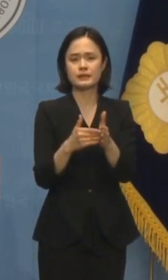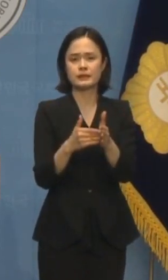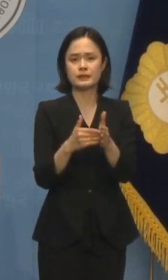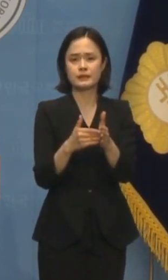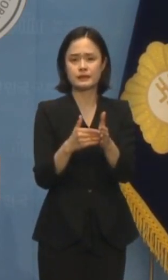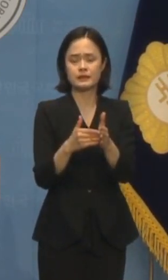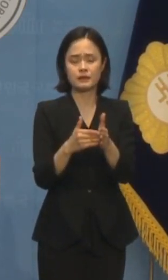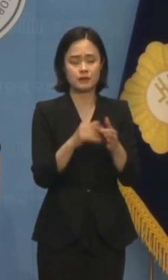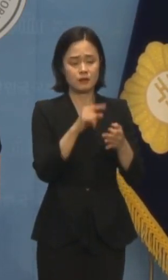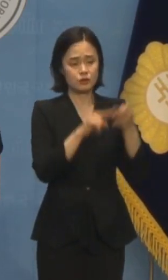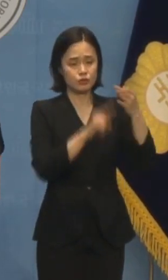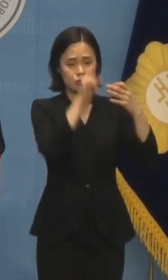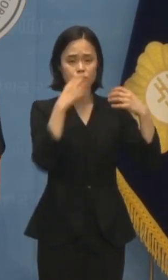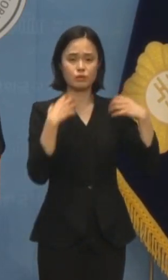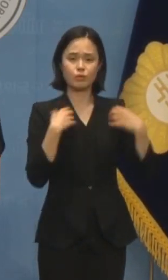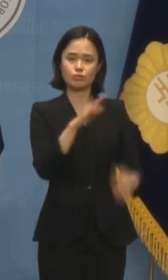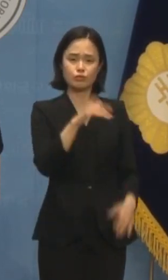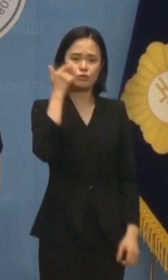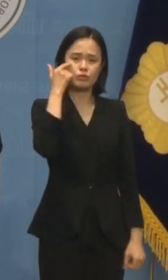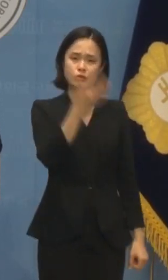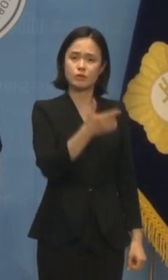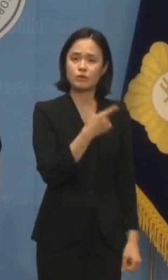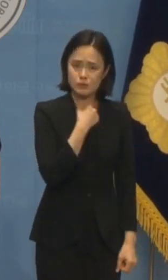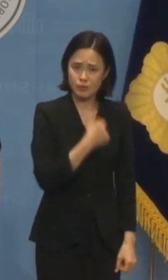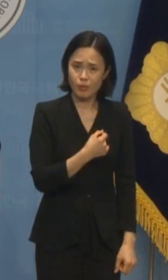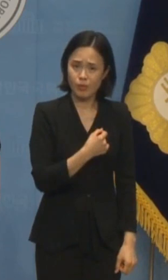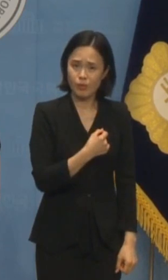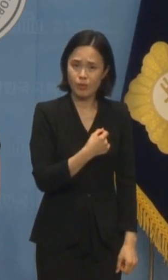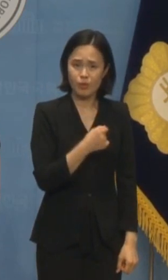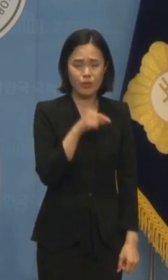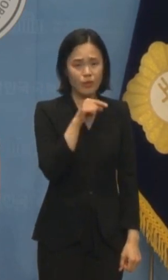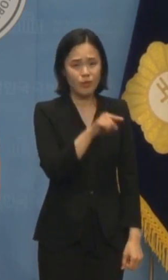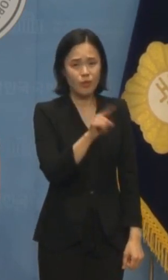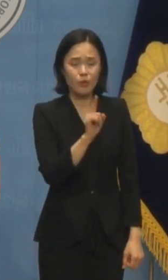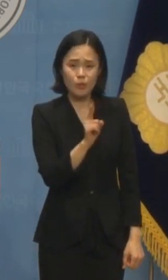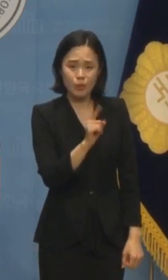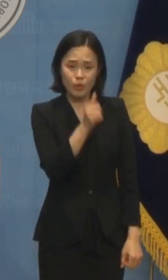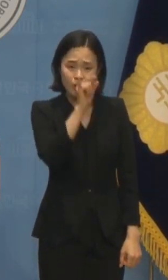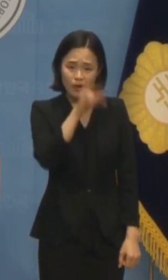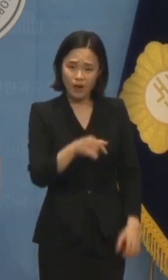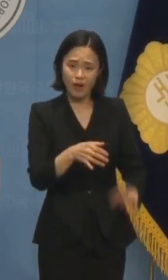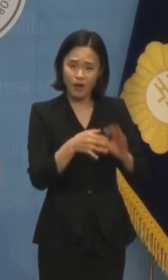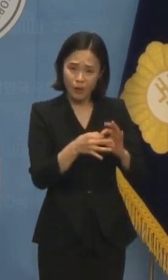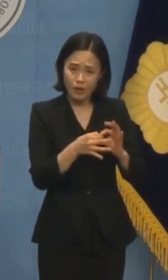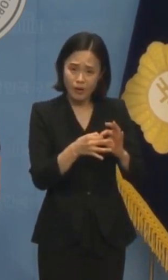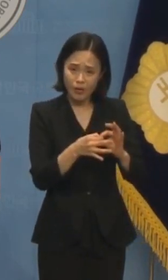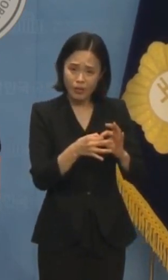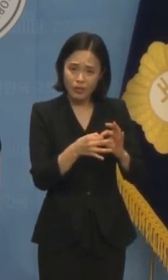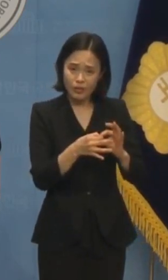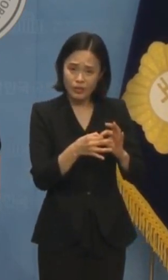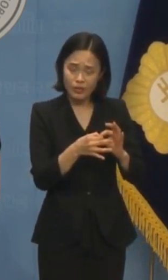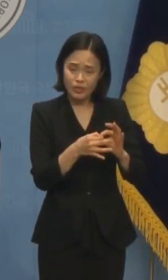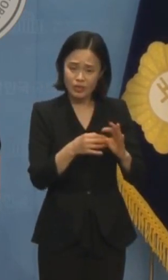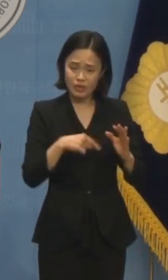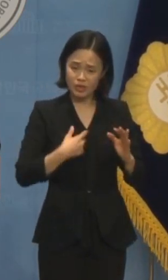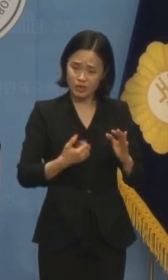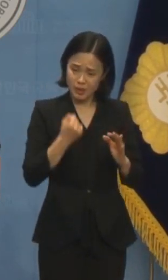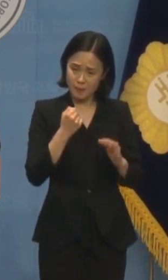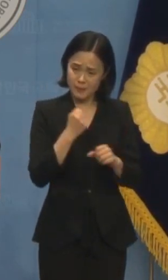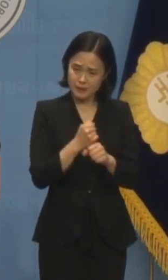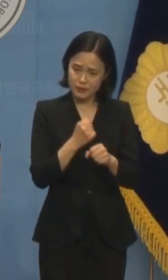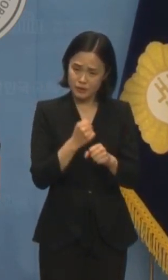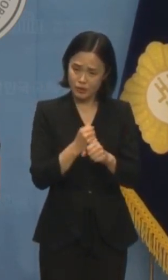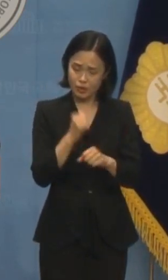윤석열 정부에 묻겠습니다. 이것이 정말 우연입니까? 핵 문제로 선을 넘지 말라는 신호를 우리 정부가